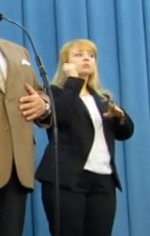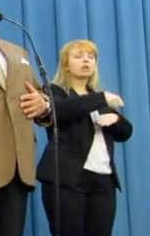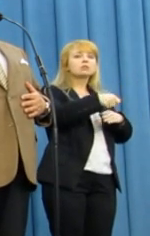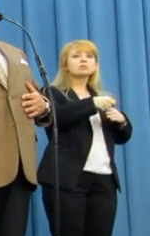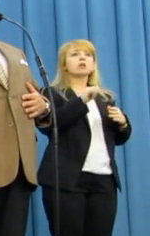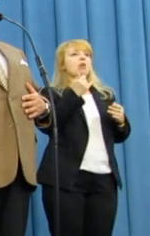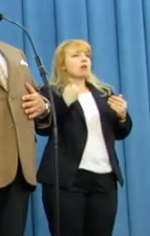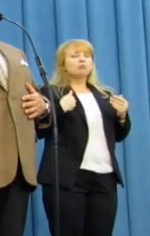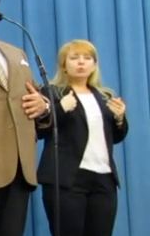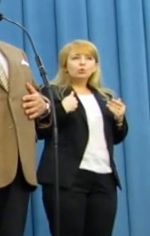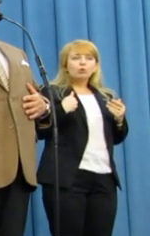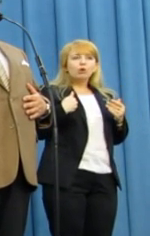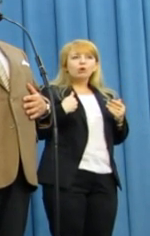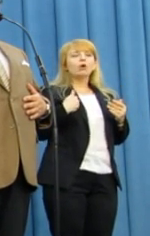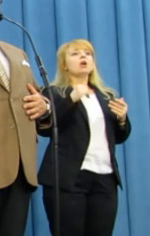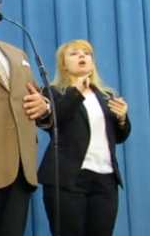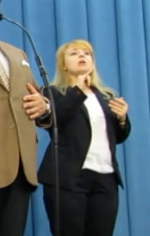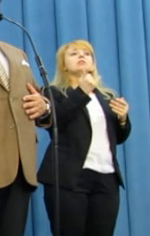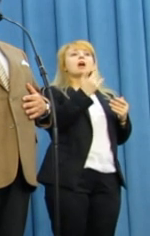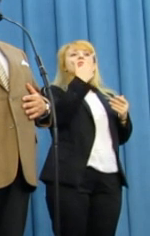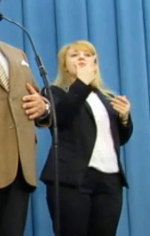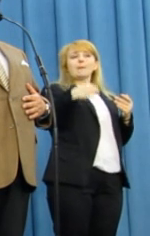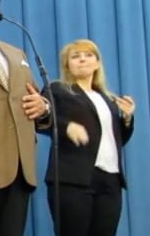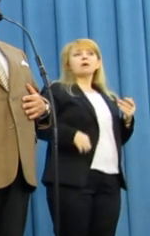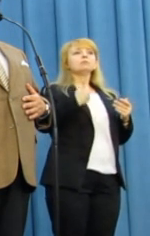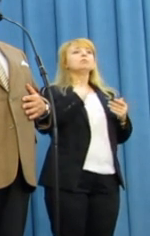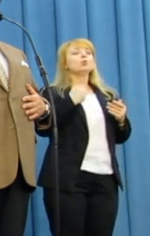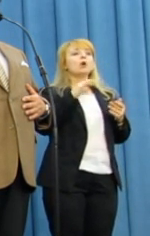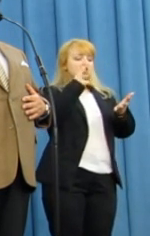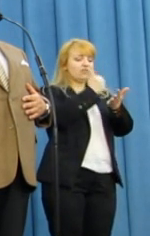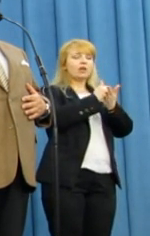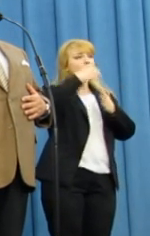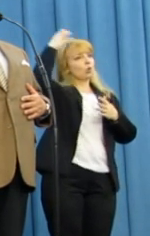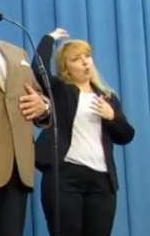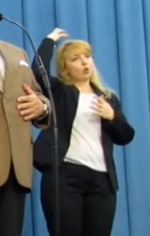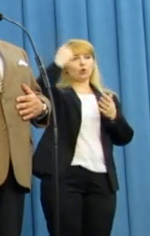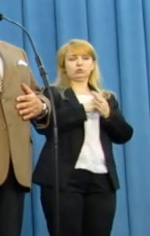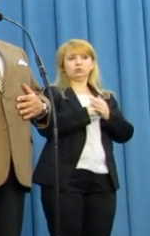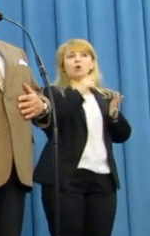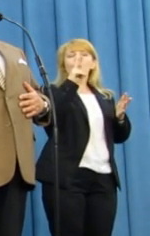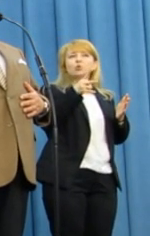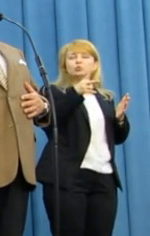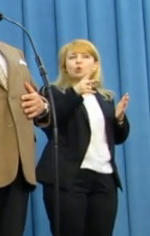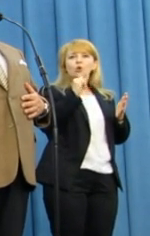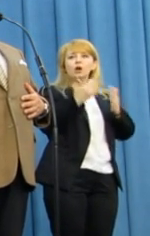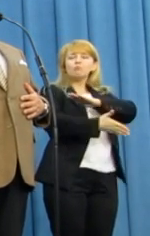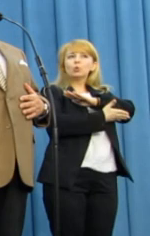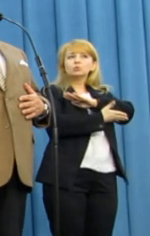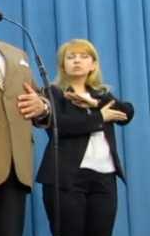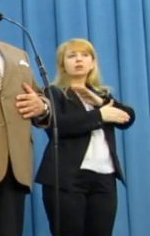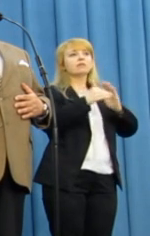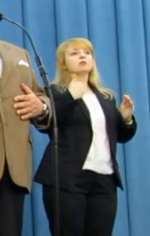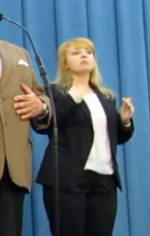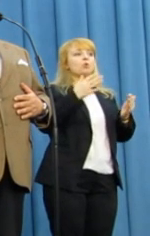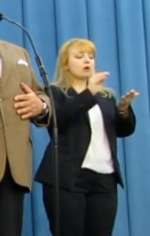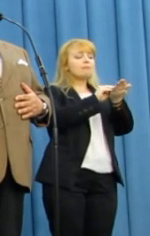w jaki sposób ci dwaj panowie stali się świadkami korennymi, kto im, na jakiej podstawie, jakich